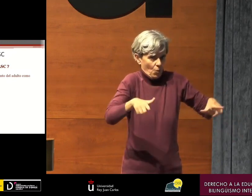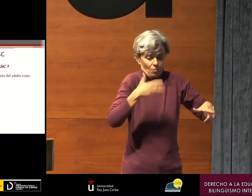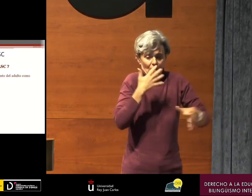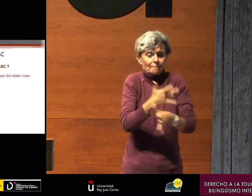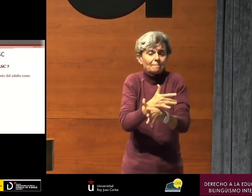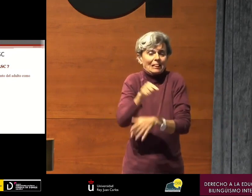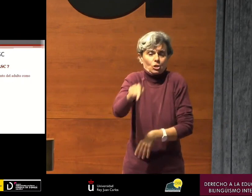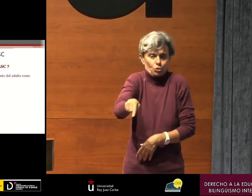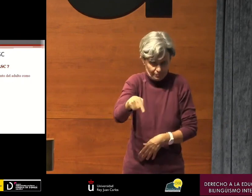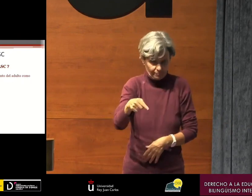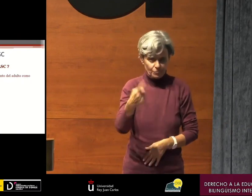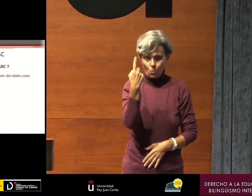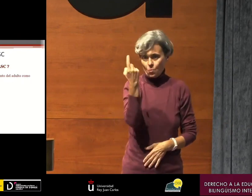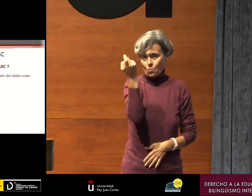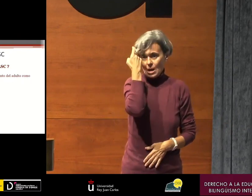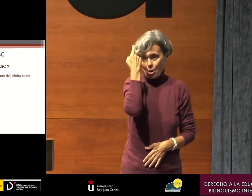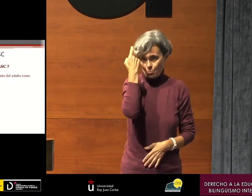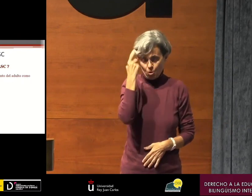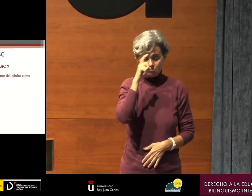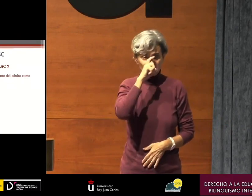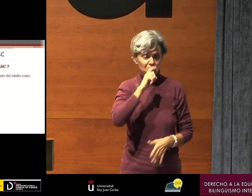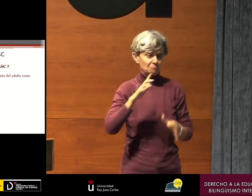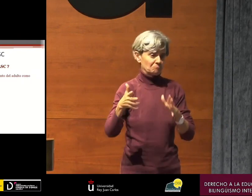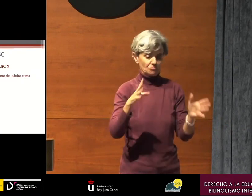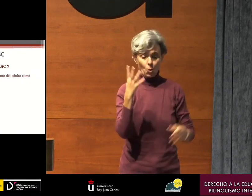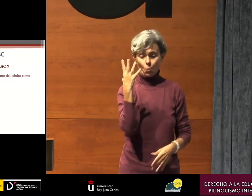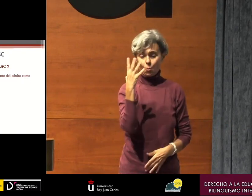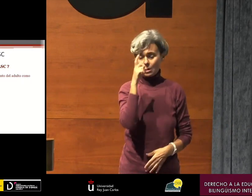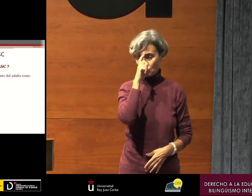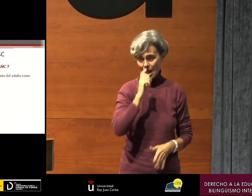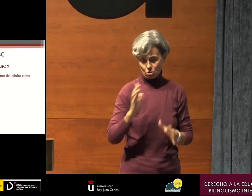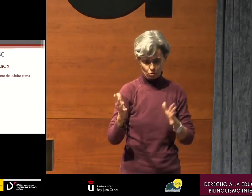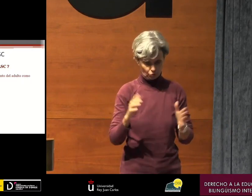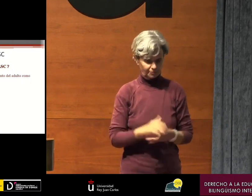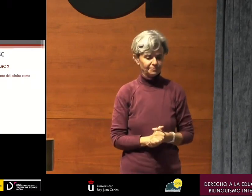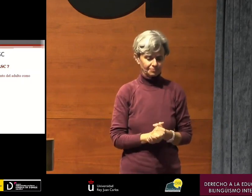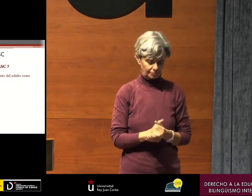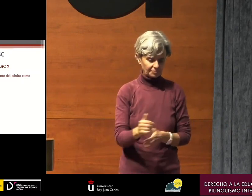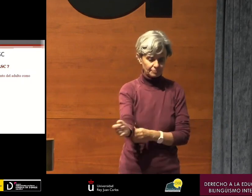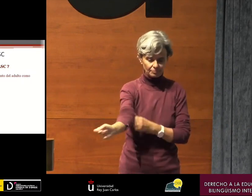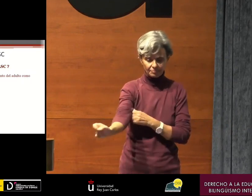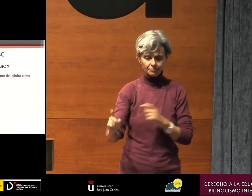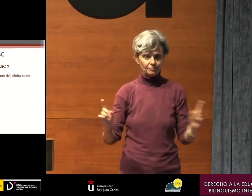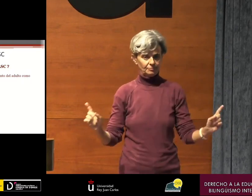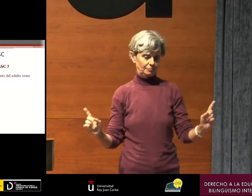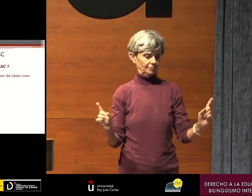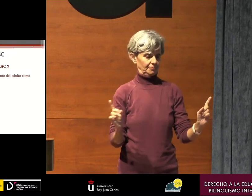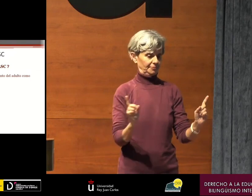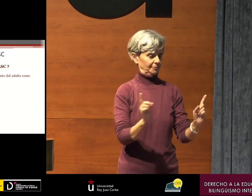fuera de lo que es el aula propiamente dicha, o en el patio escolar, un alumno de 4 años